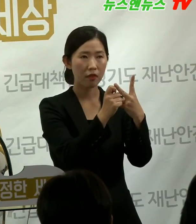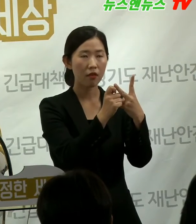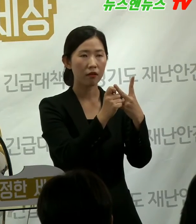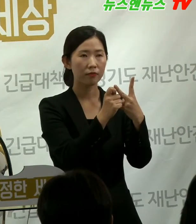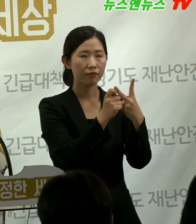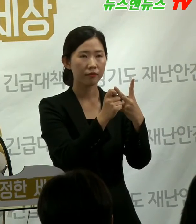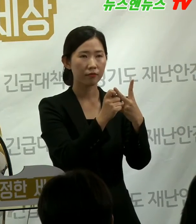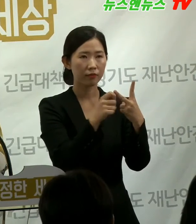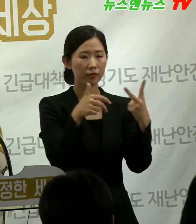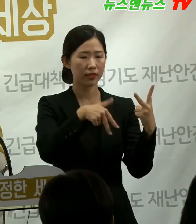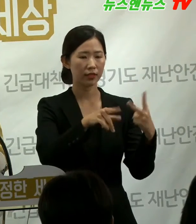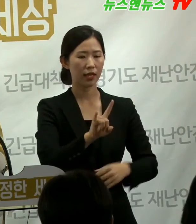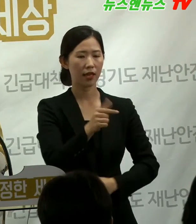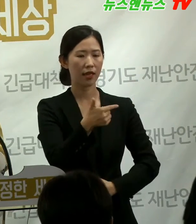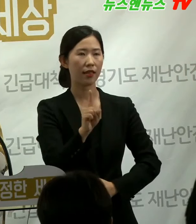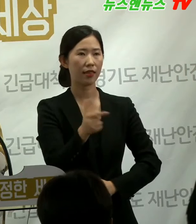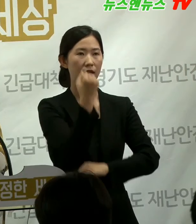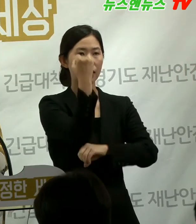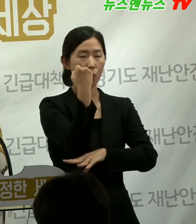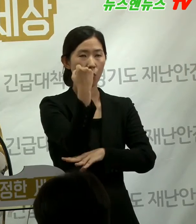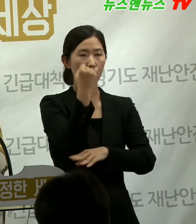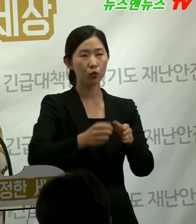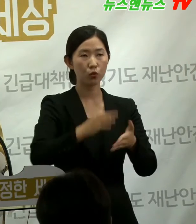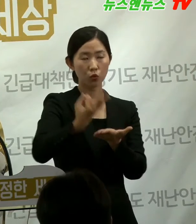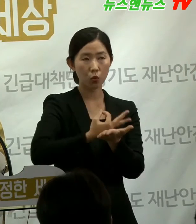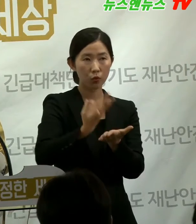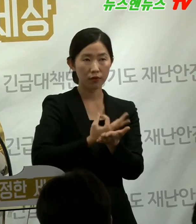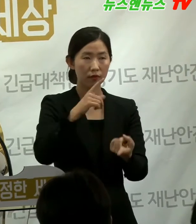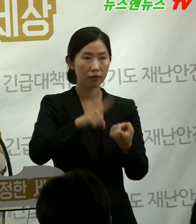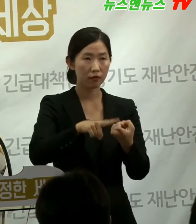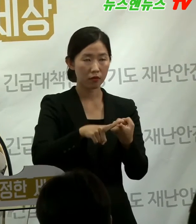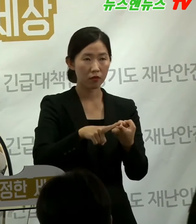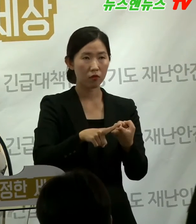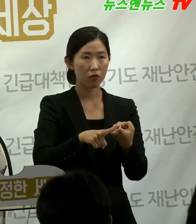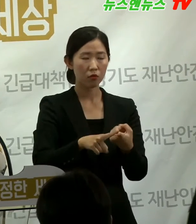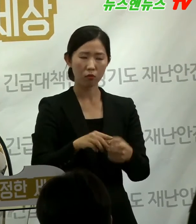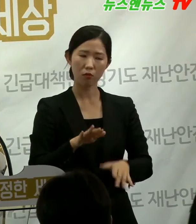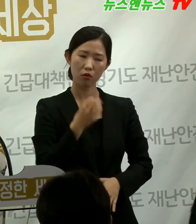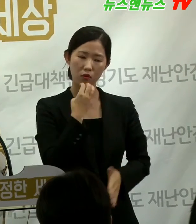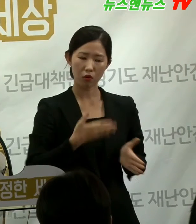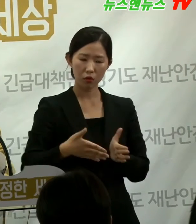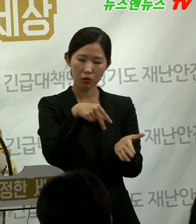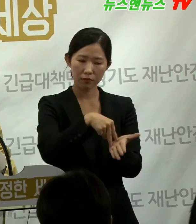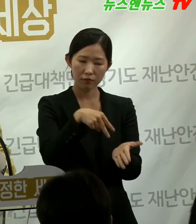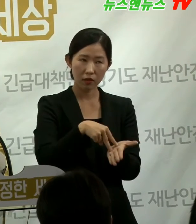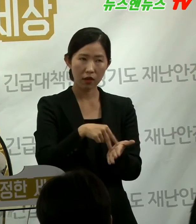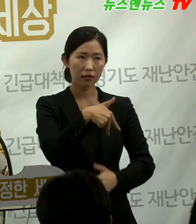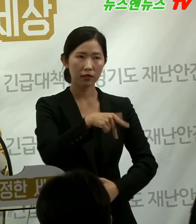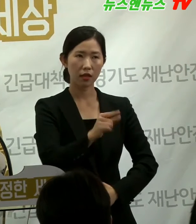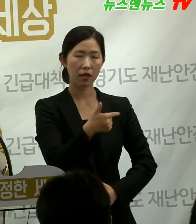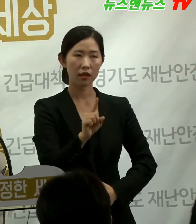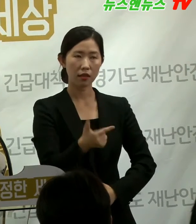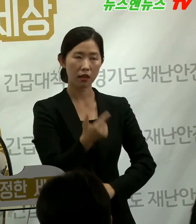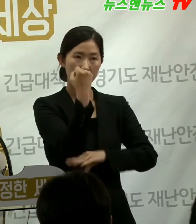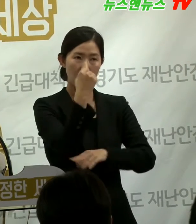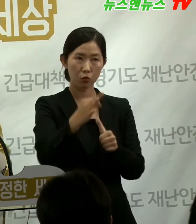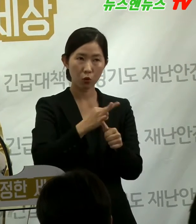별도로 뭐 얘기하셔서 추경까지 설명한다고 했는데 그럼 제가 경기도 차원의 재난기본소득을 지금 준비하고 있다고 이해해도 되는지